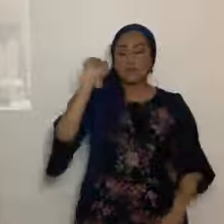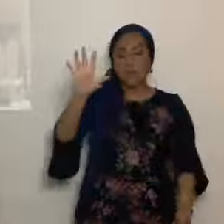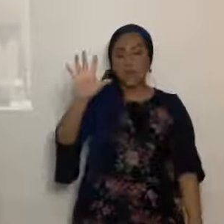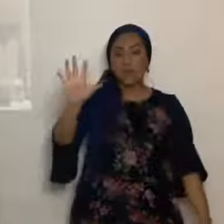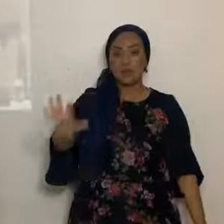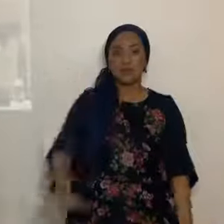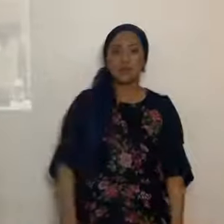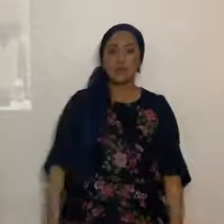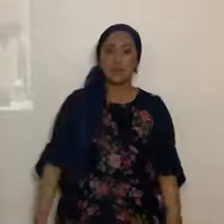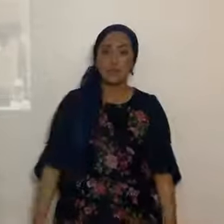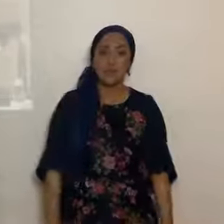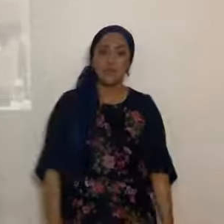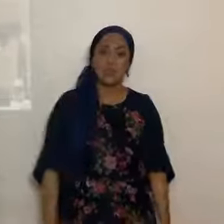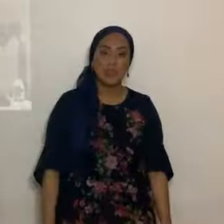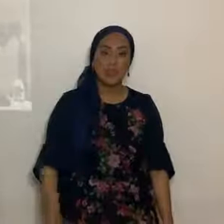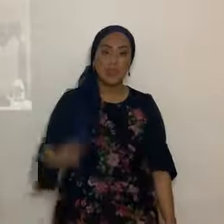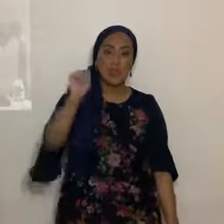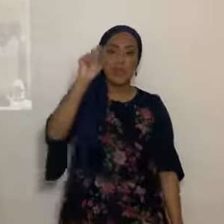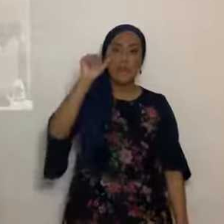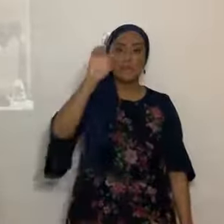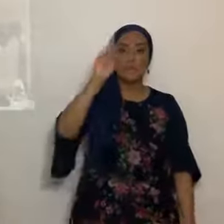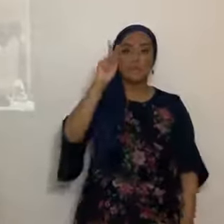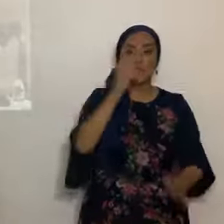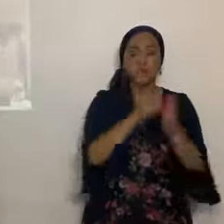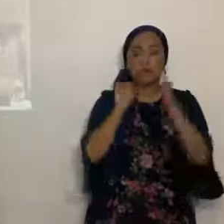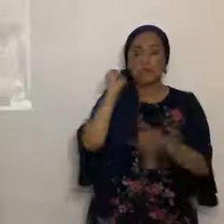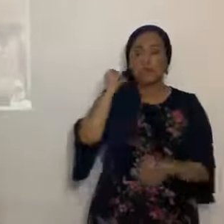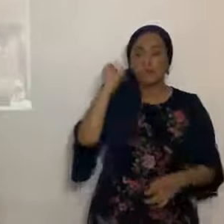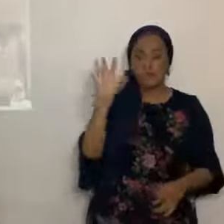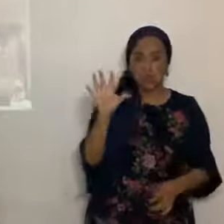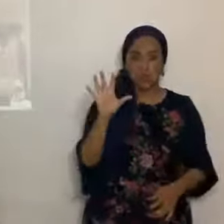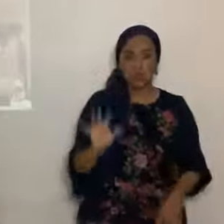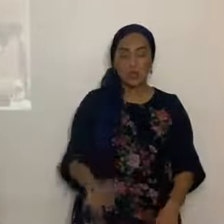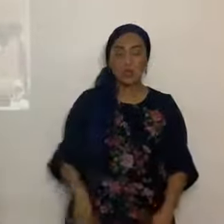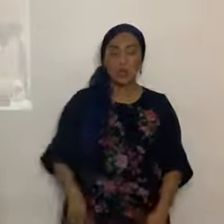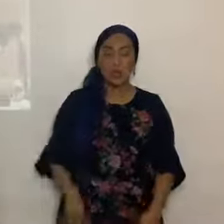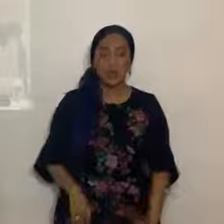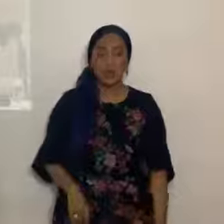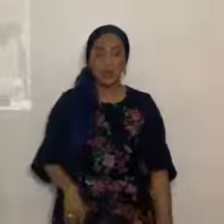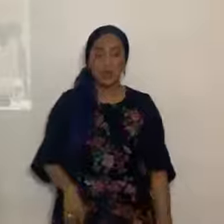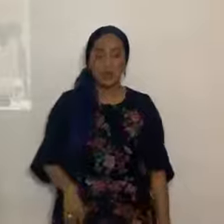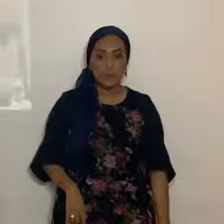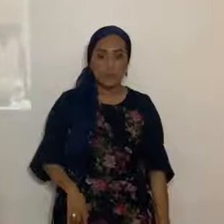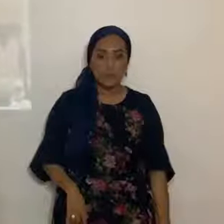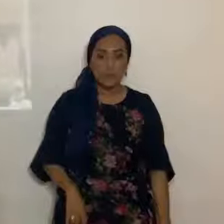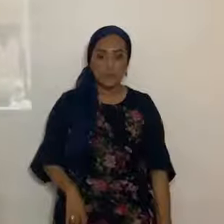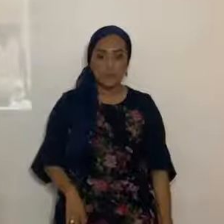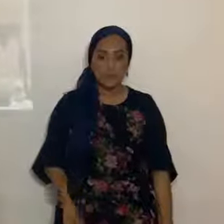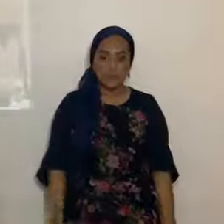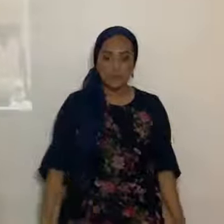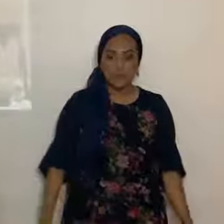Marcos 5. Bendito es el abacados. En Marcos capítulo 5,